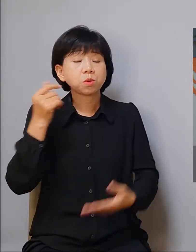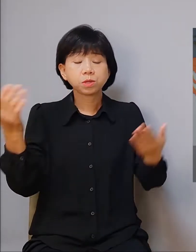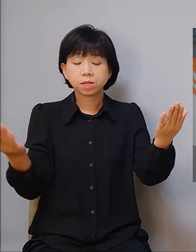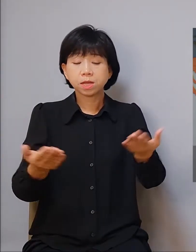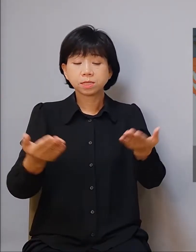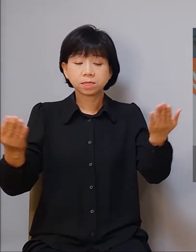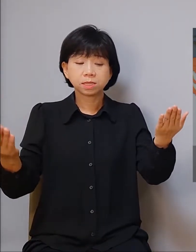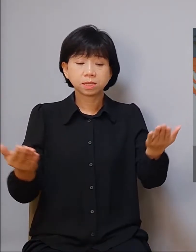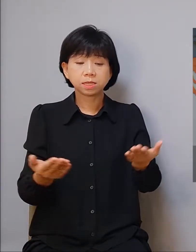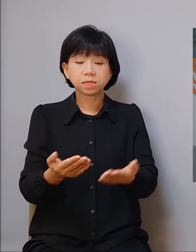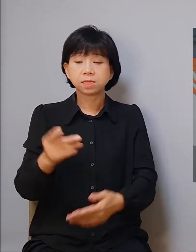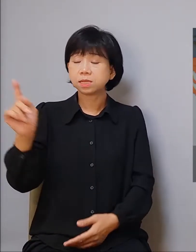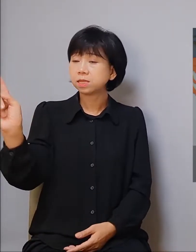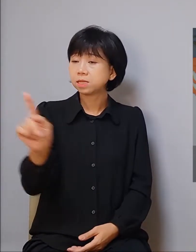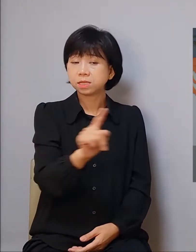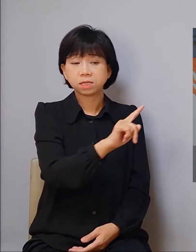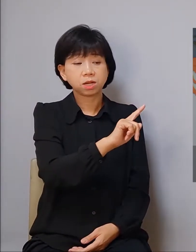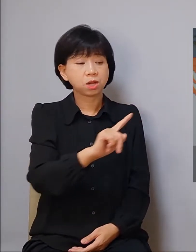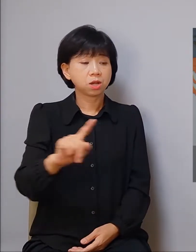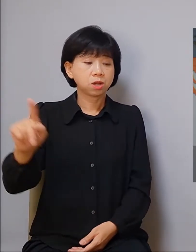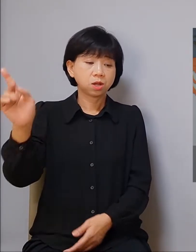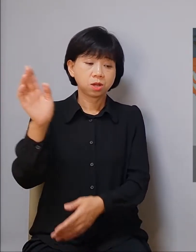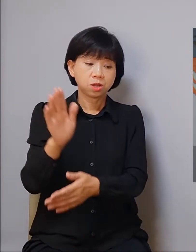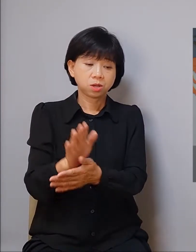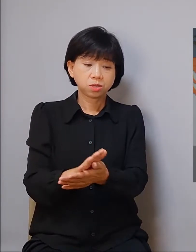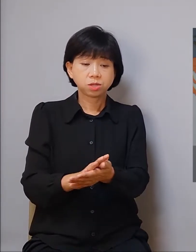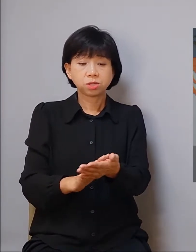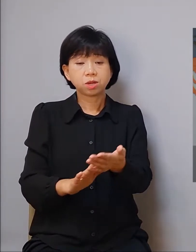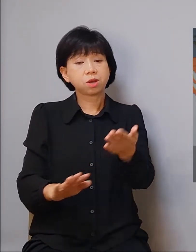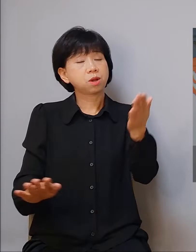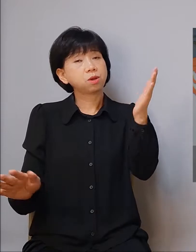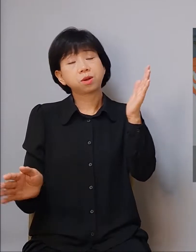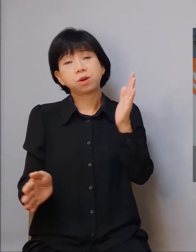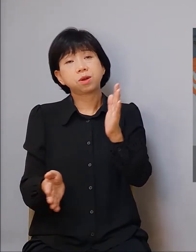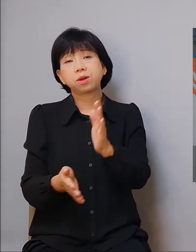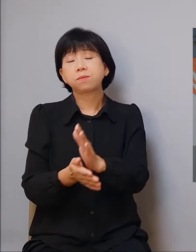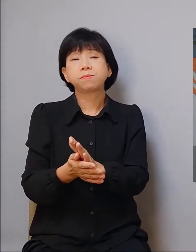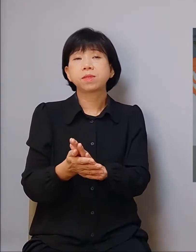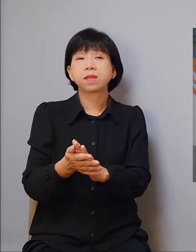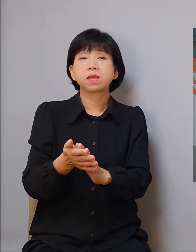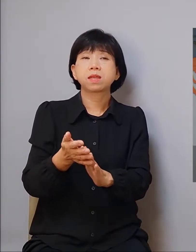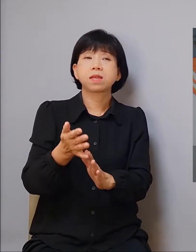능치 못하실 일 전혀